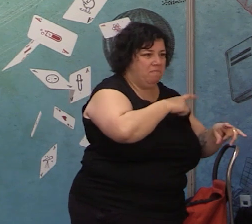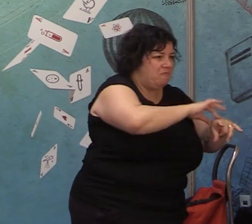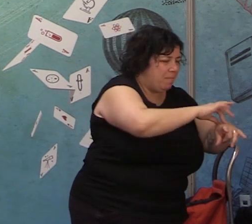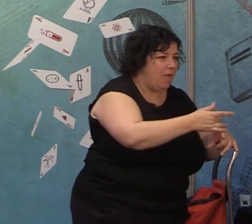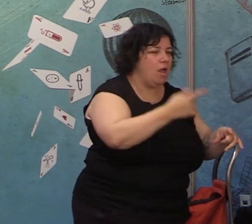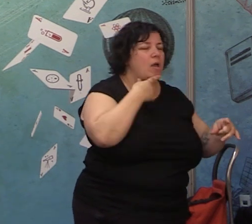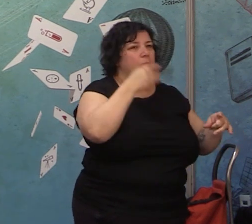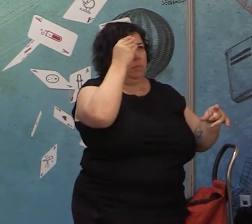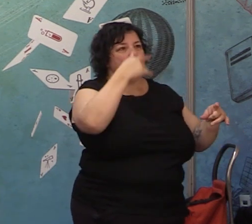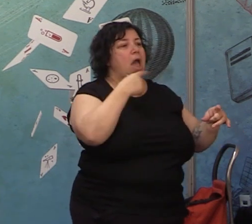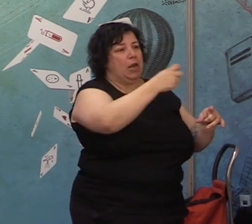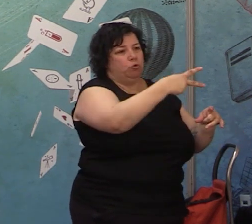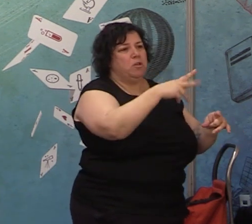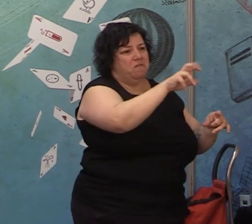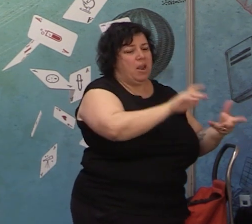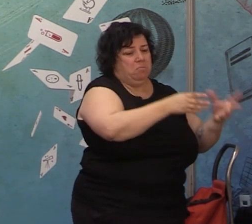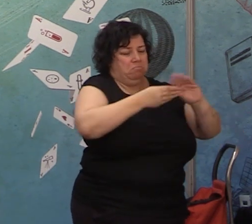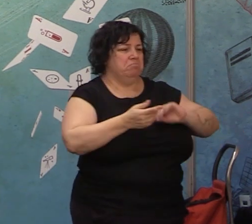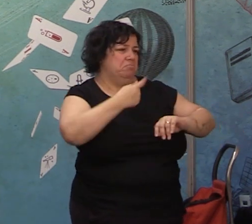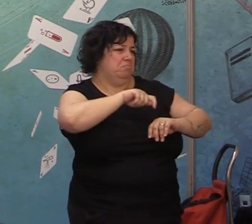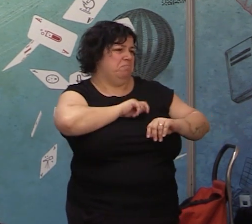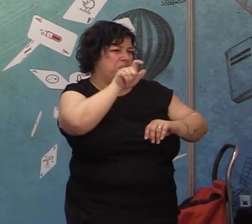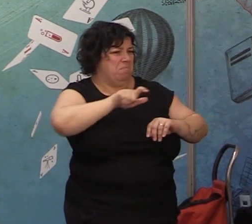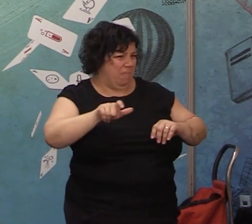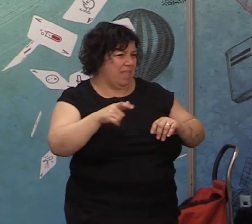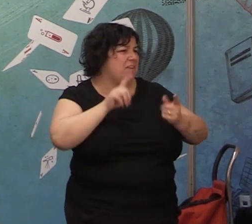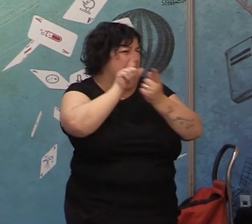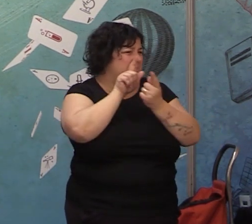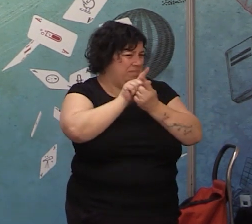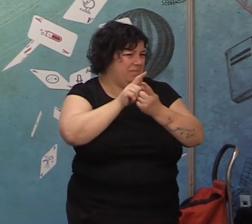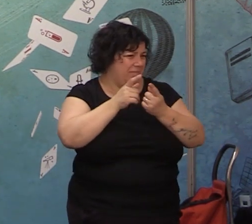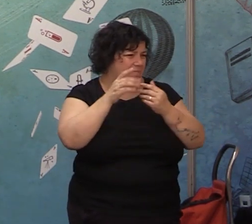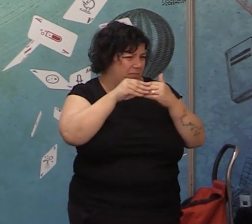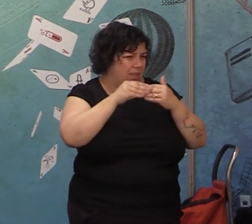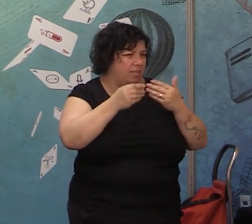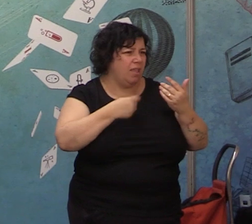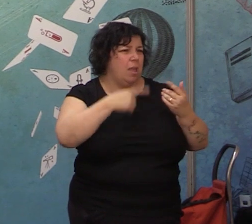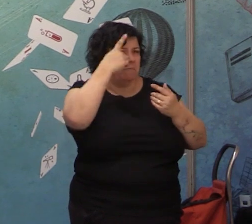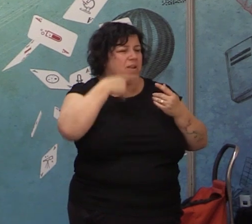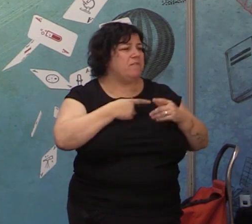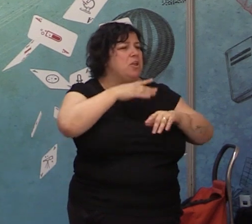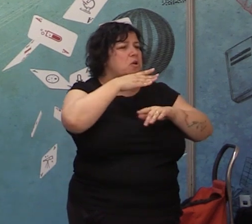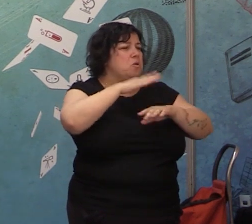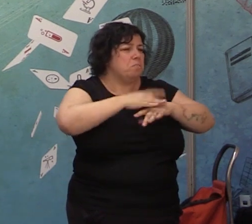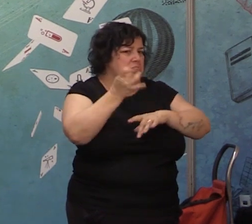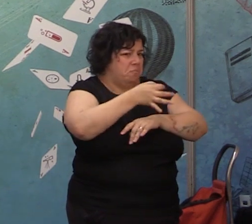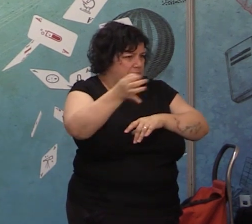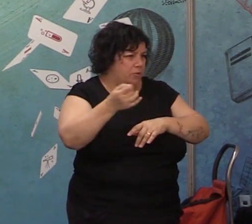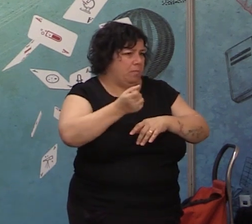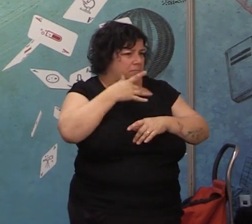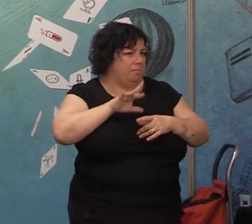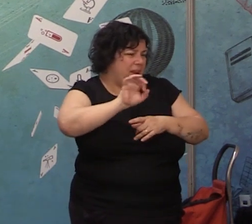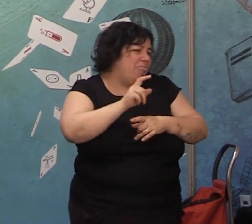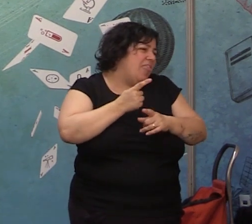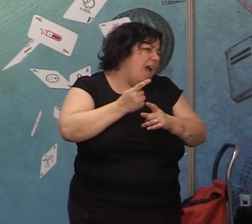nosotros extrapolamos ese resultado a nuestra población y a las personas que cumplen ese perfil pues les ponemos ese fármaco para que tengan ese